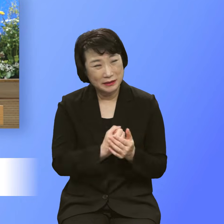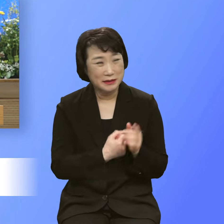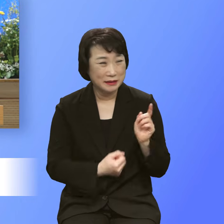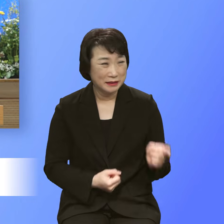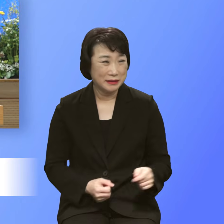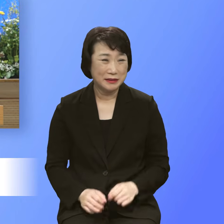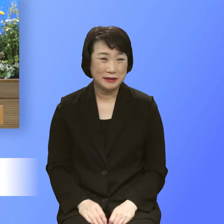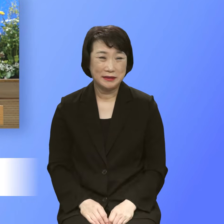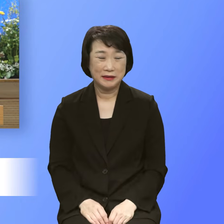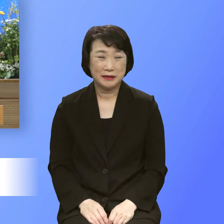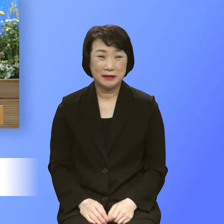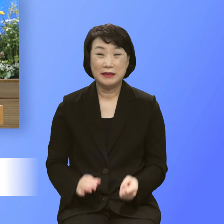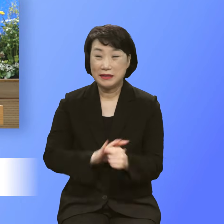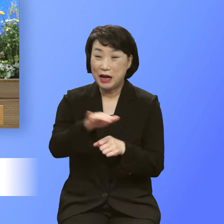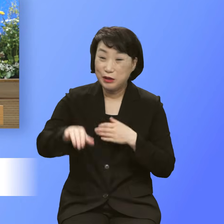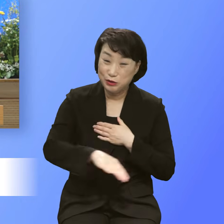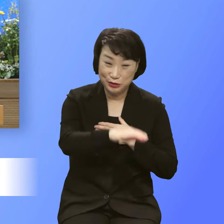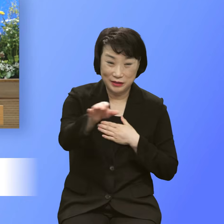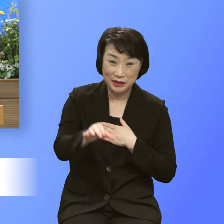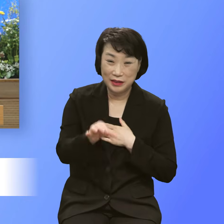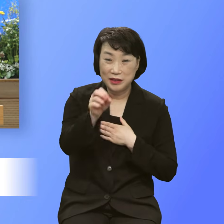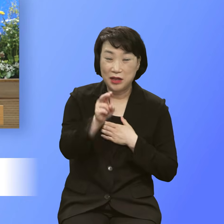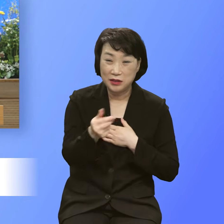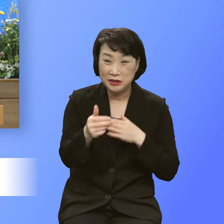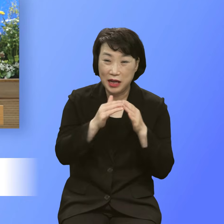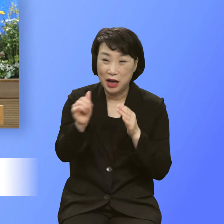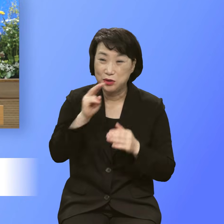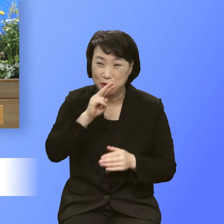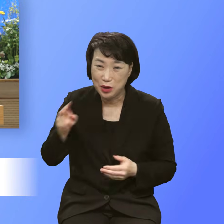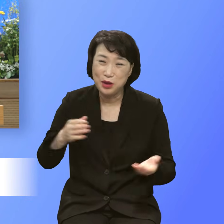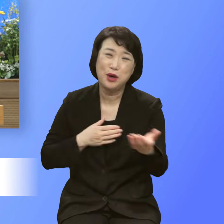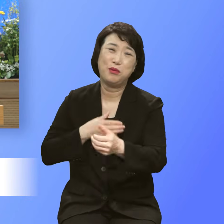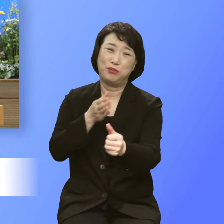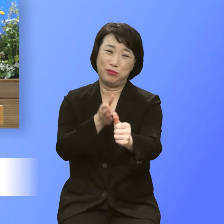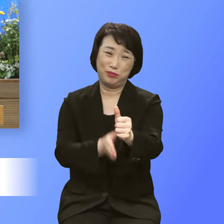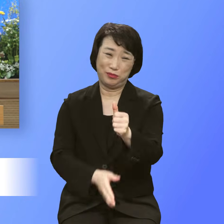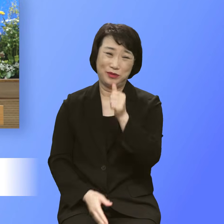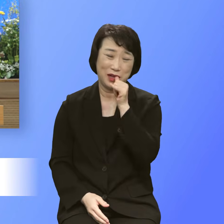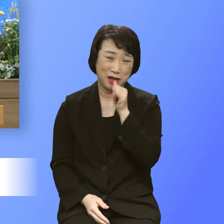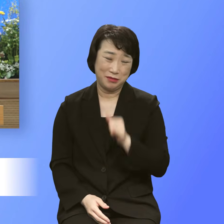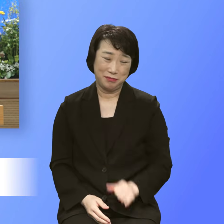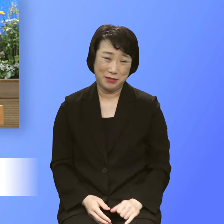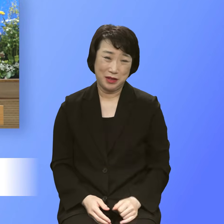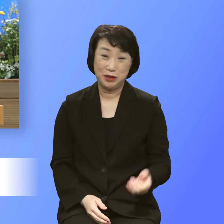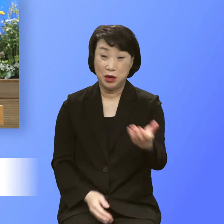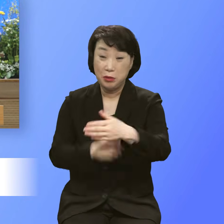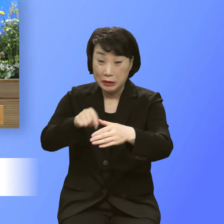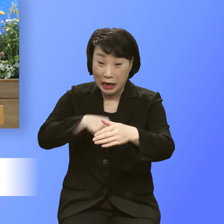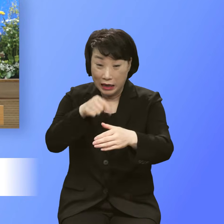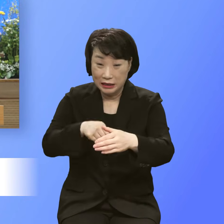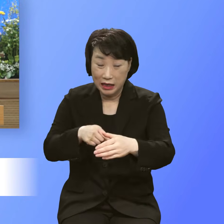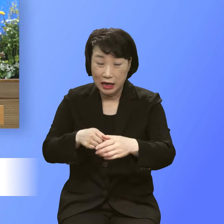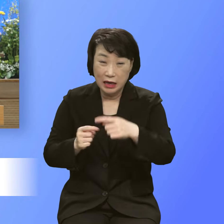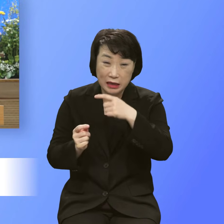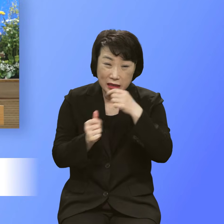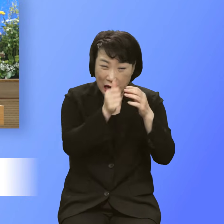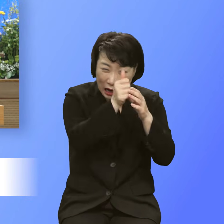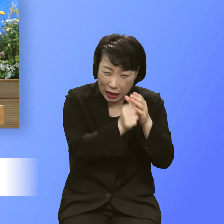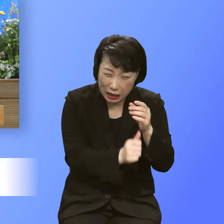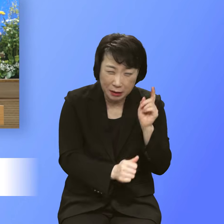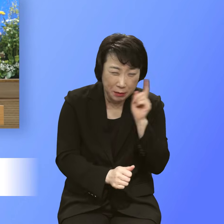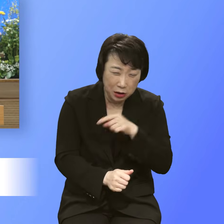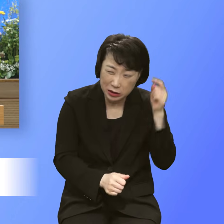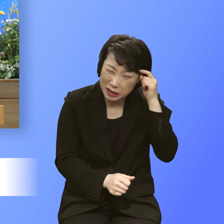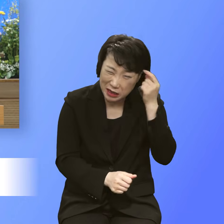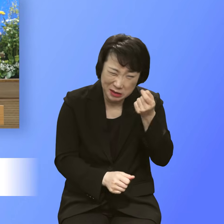않습니까? 사는 연세 가지고요 간절히 비오는 날이야. 여러분 속에는 타락의